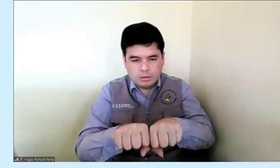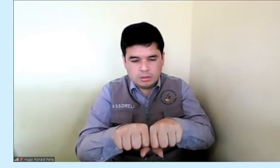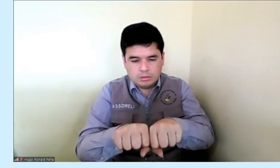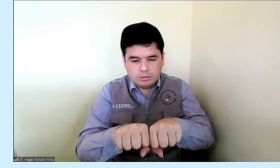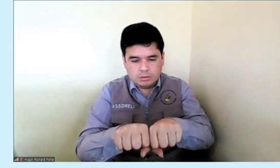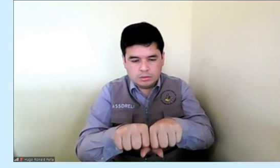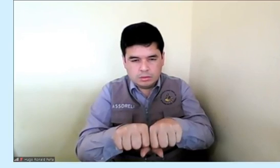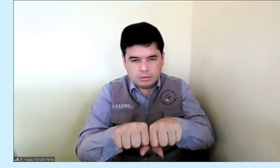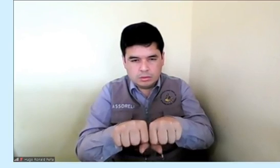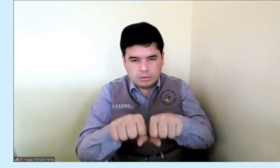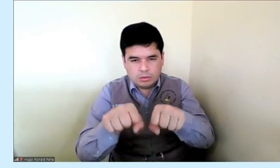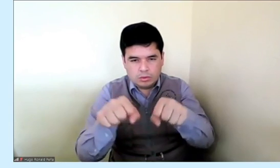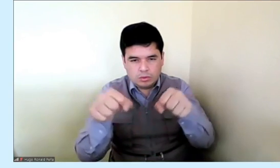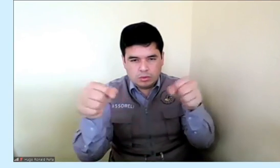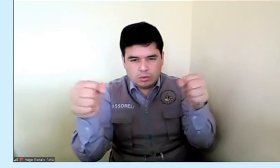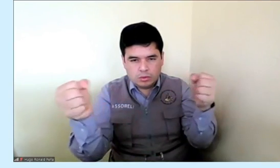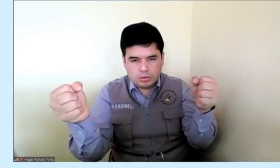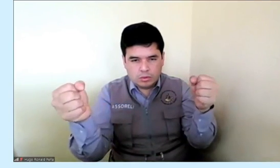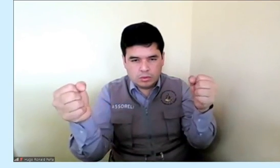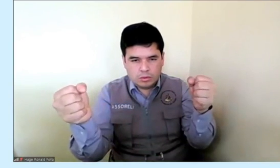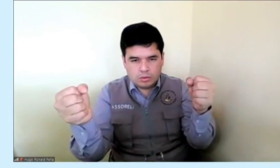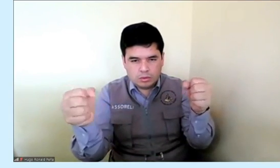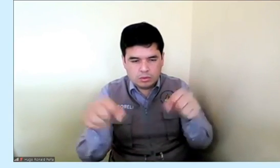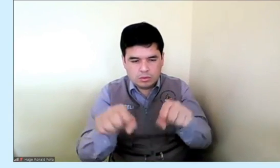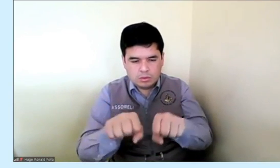Esta es la seña de romper.